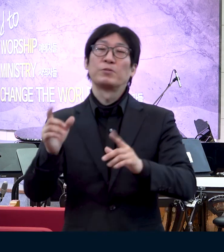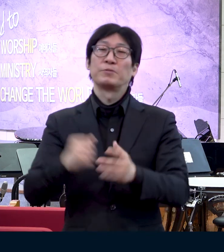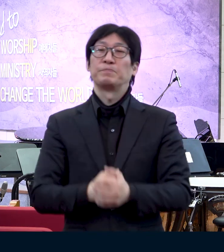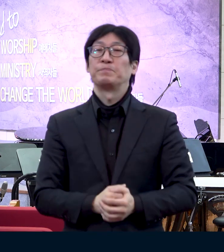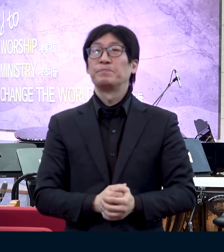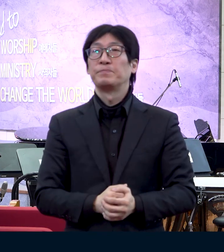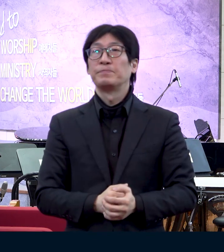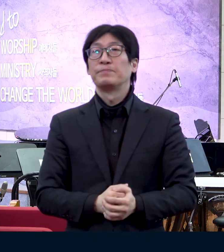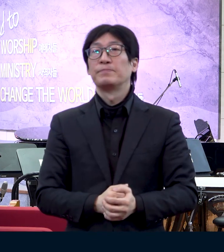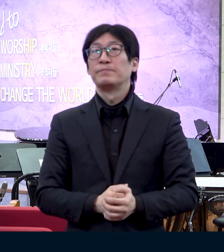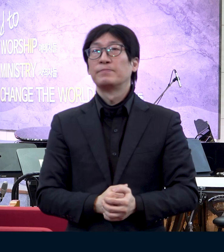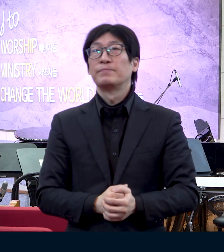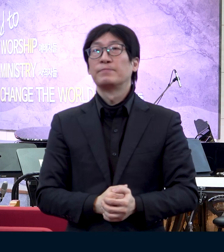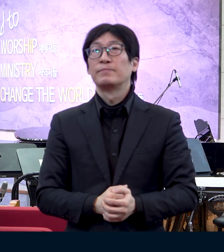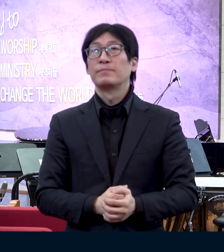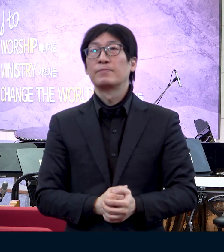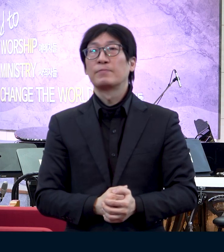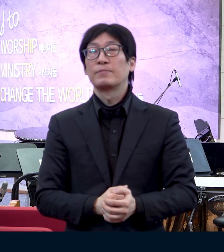느꼈어요.